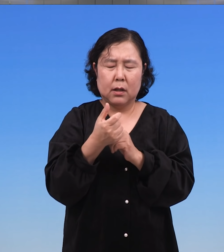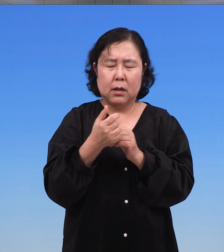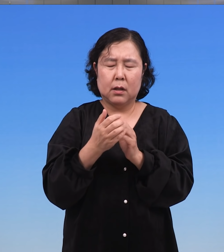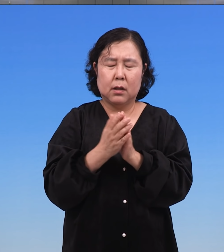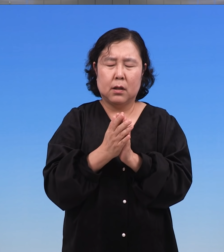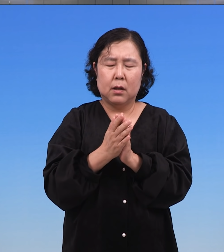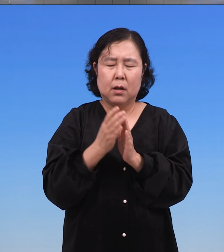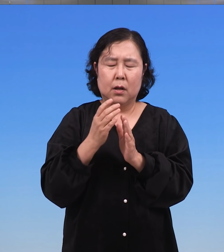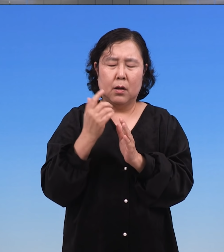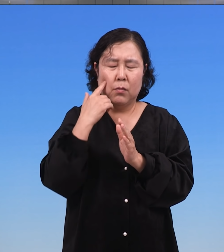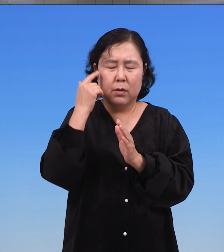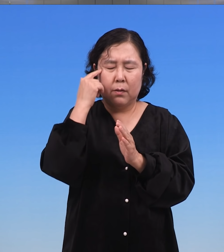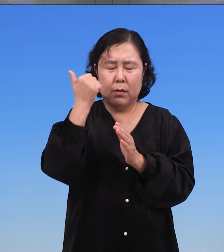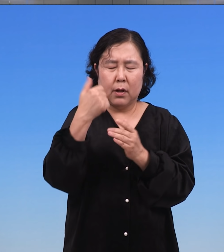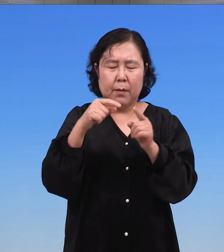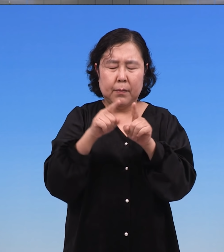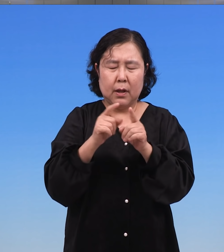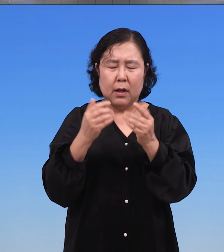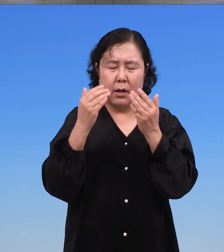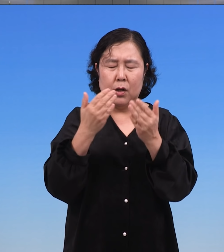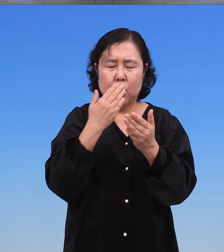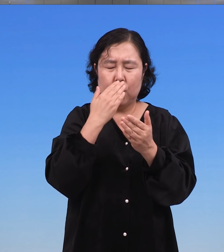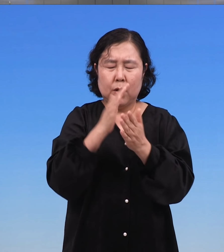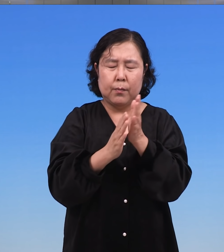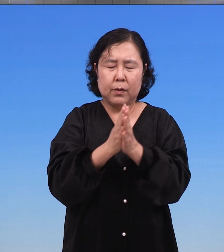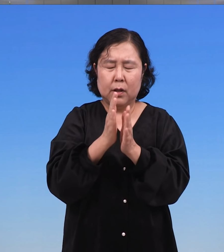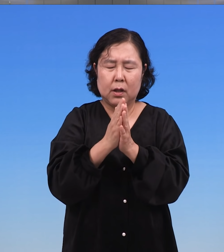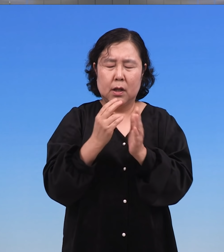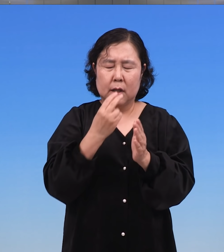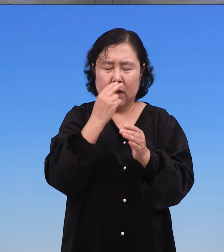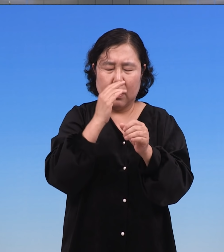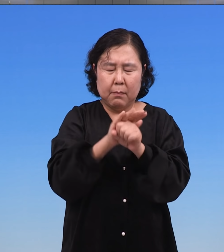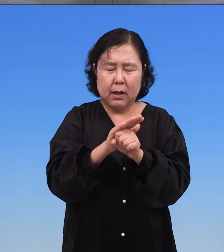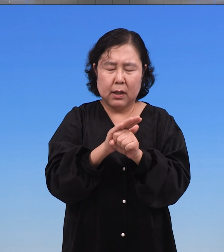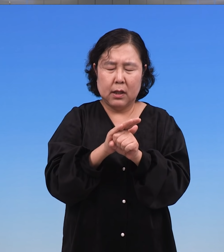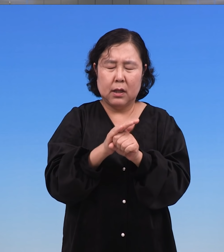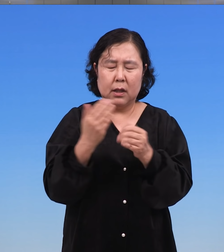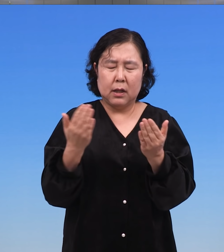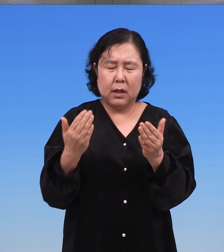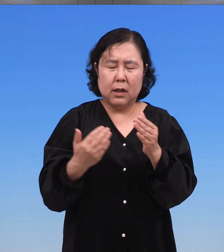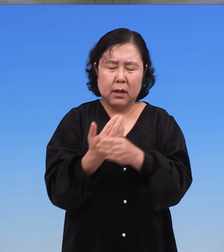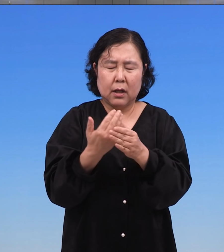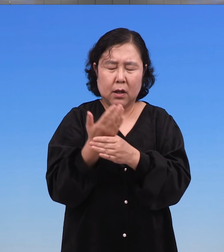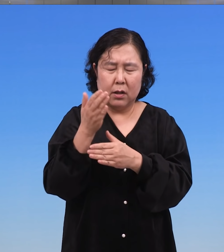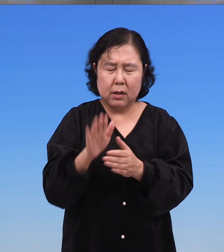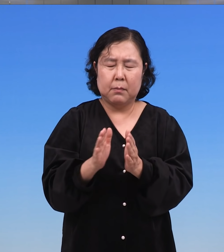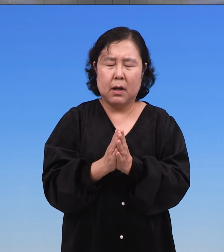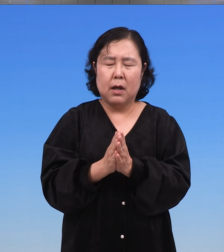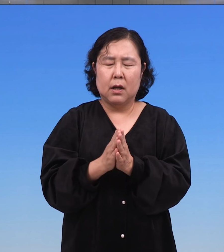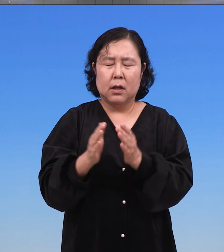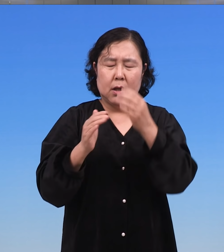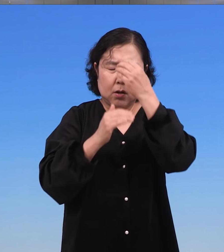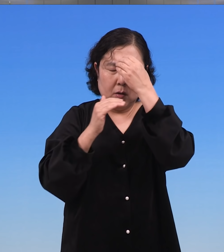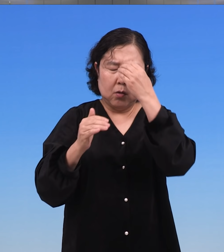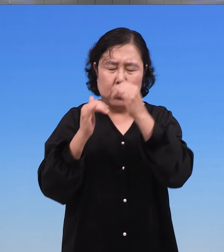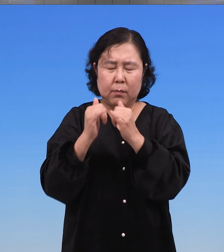극소수의 교육자들과 함께 모여드릴 수밖에 없는 이런 참 너무나 기가 막힌 현실을 경험하고 있지만 이것이